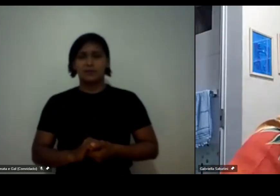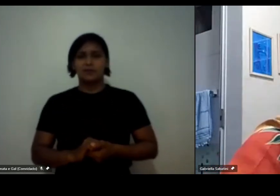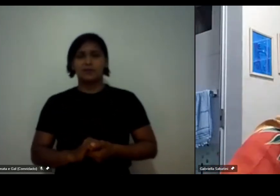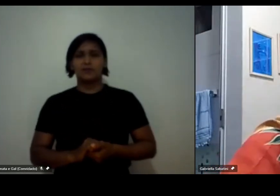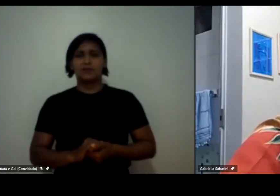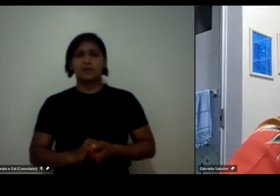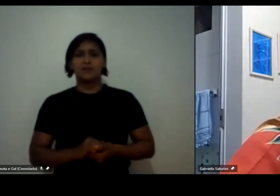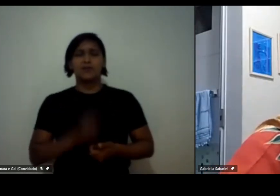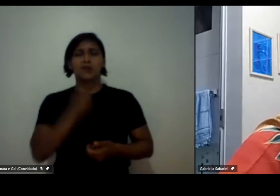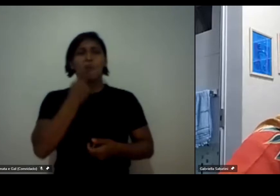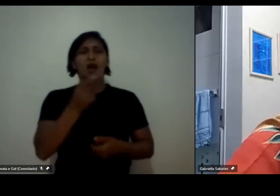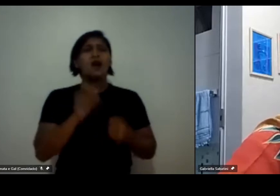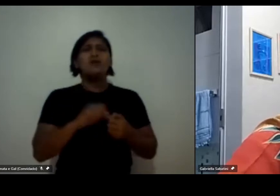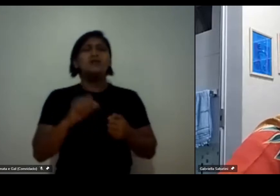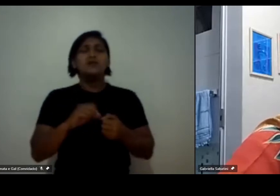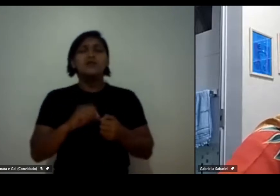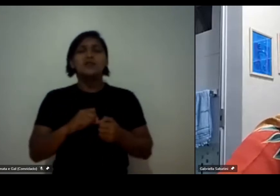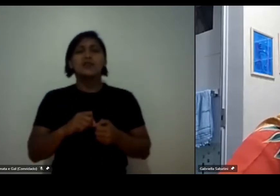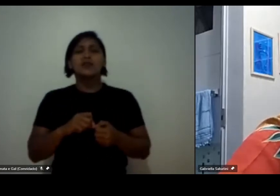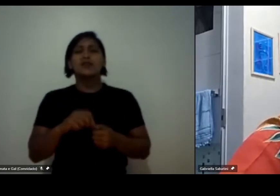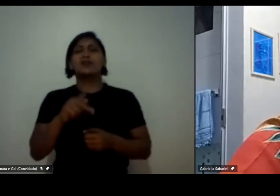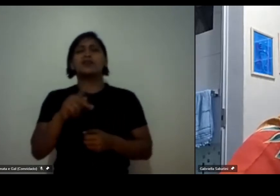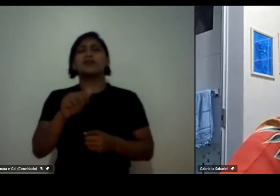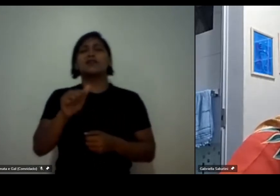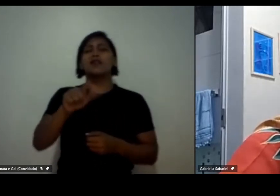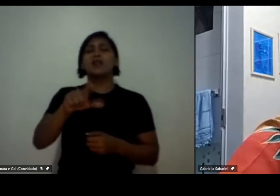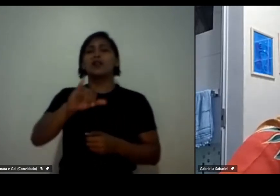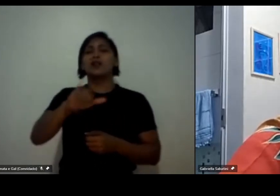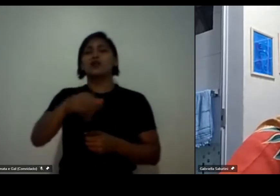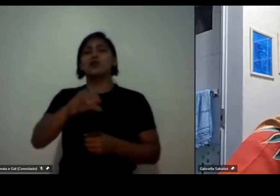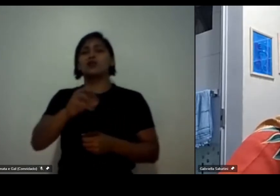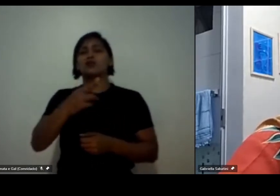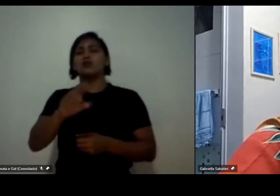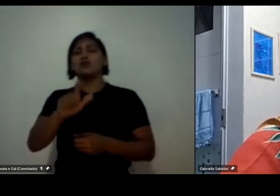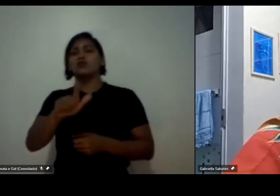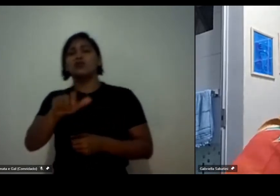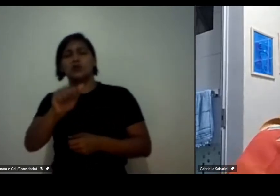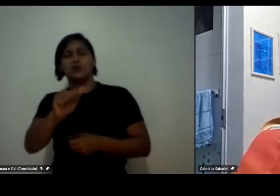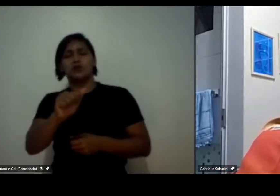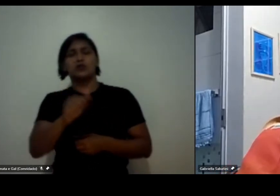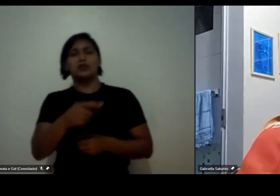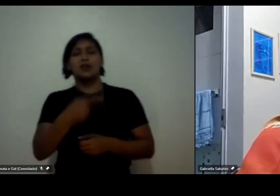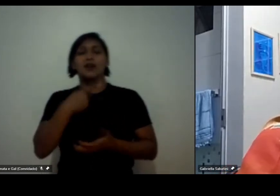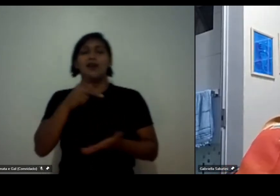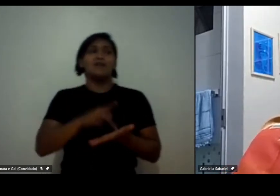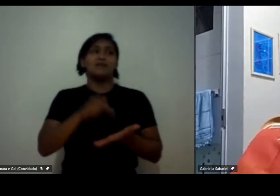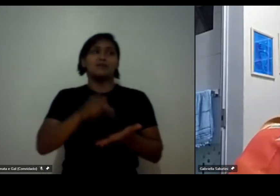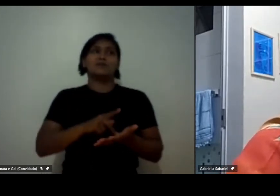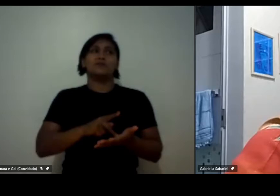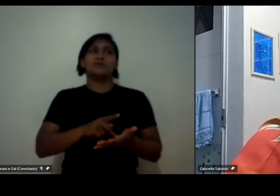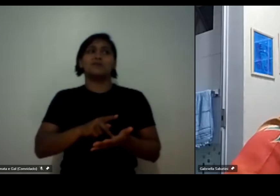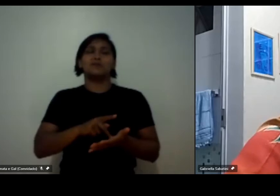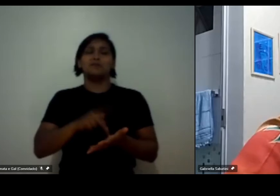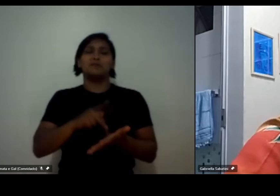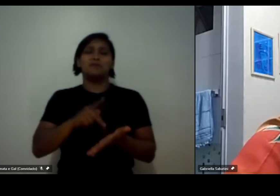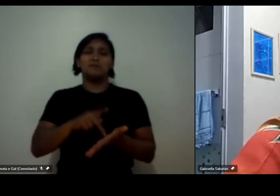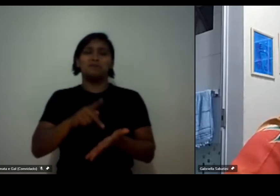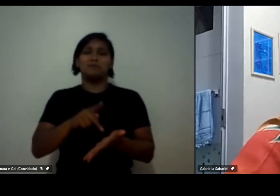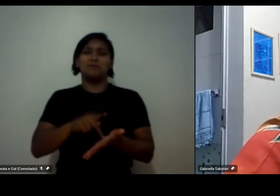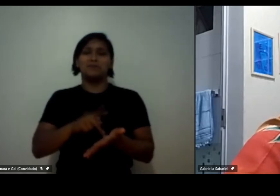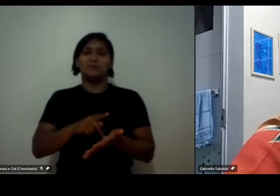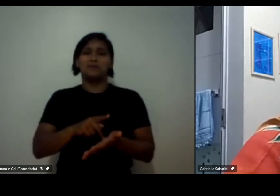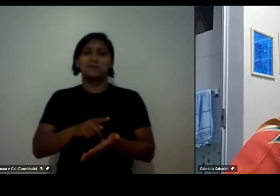Fazendo uma alusão às palavras de George Agamben, digo que a essência da intenção é totalmente estranha à carne